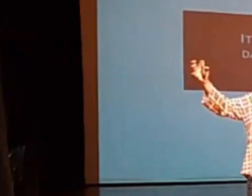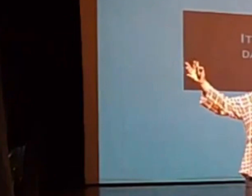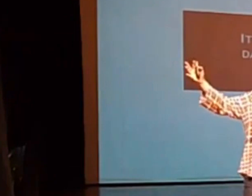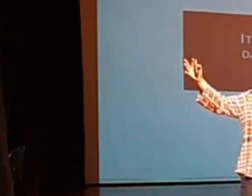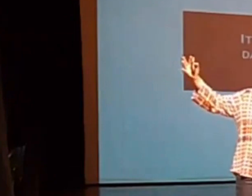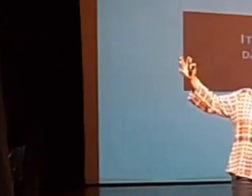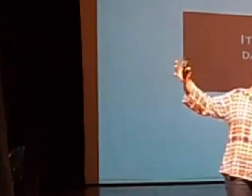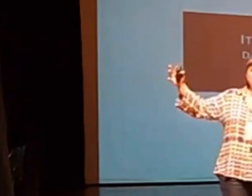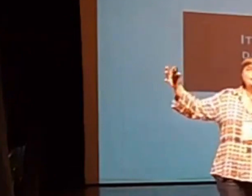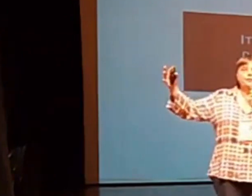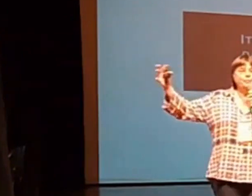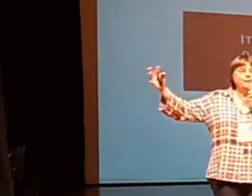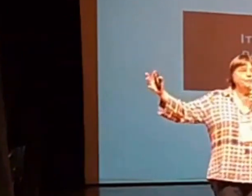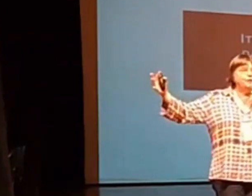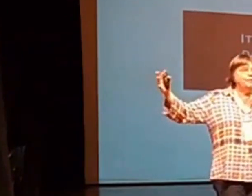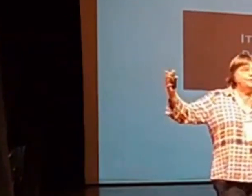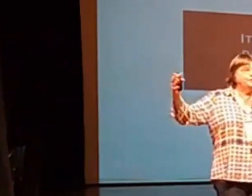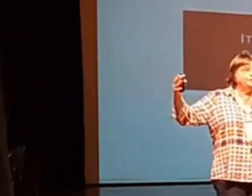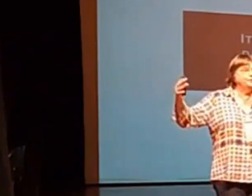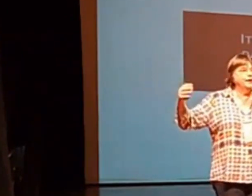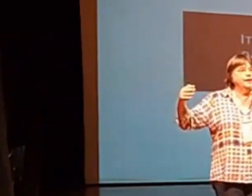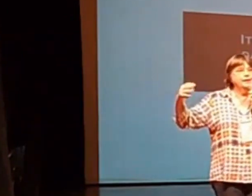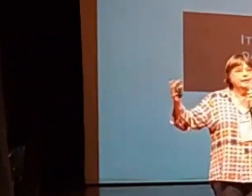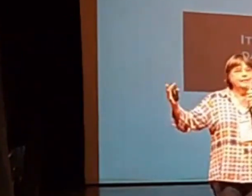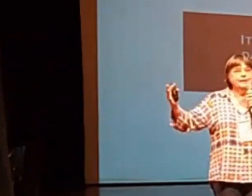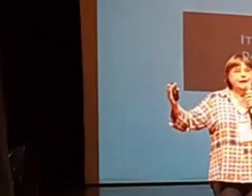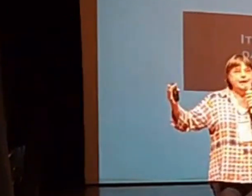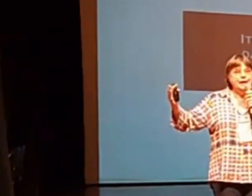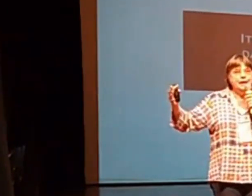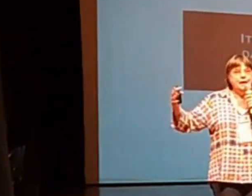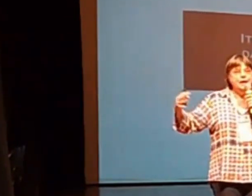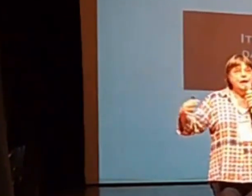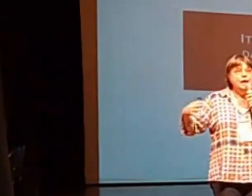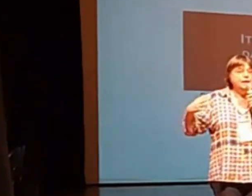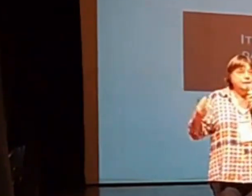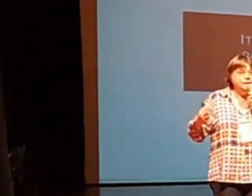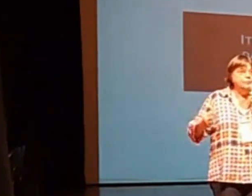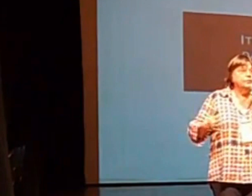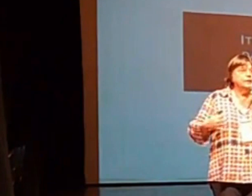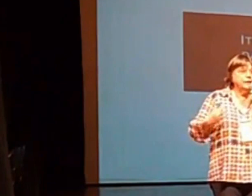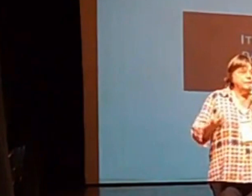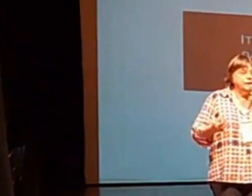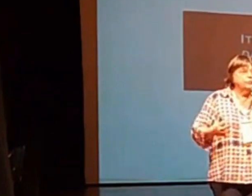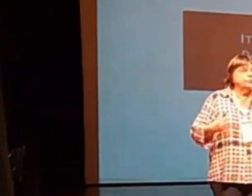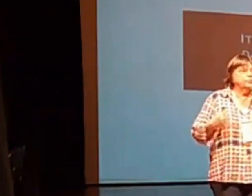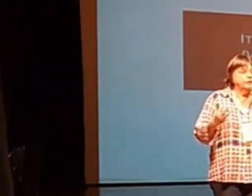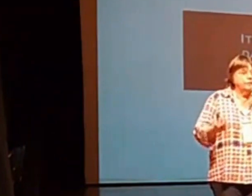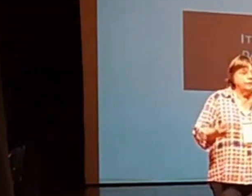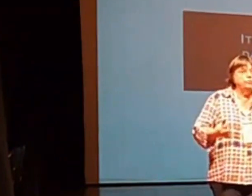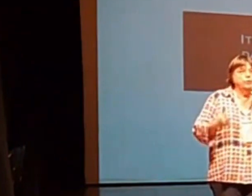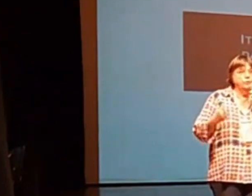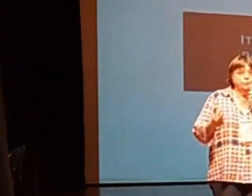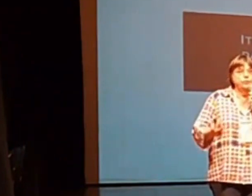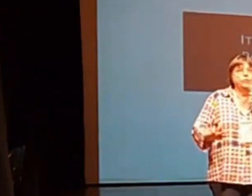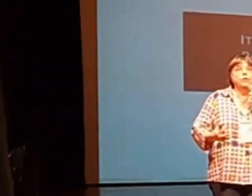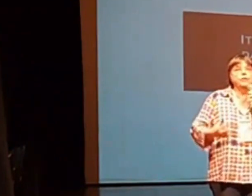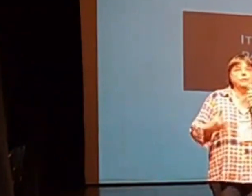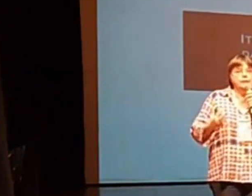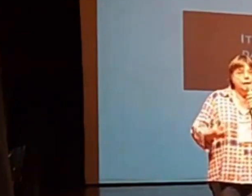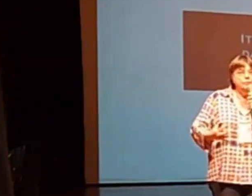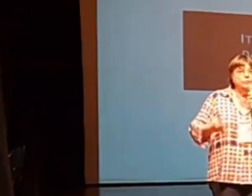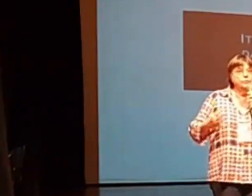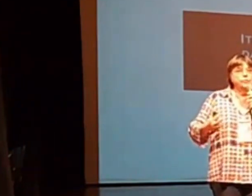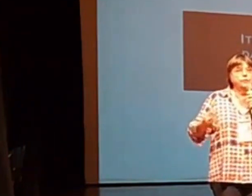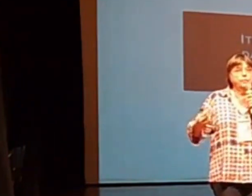pretensioso, mas, né, de alguma forma a gente vai chegar lá, é que um tratamento conservador de